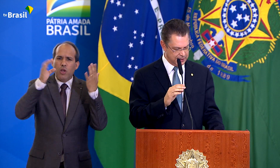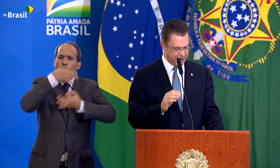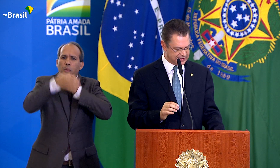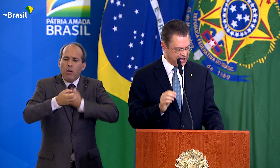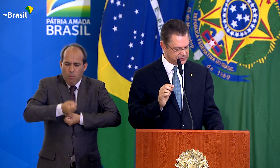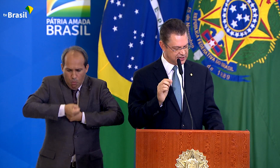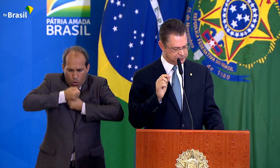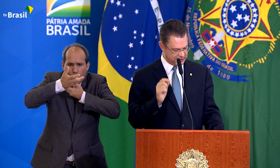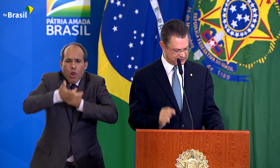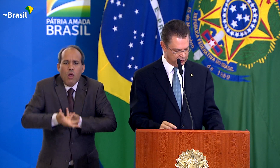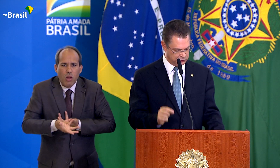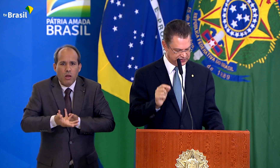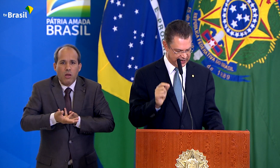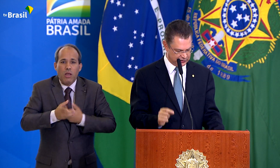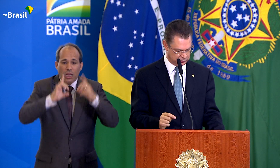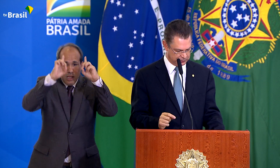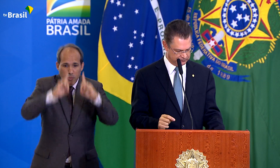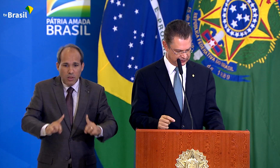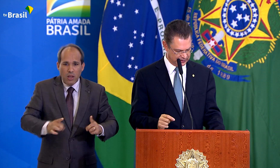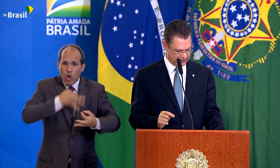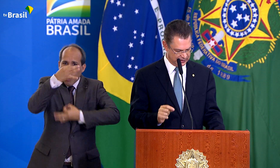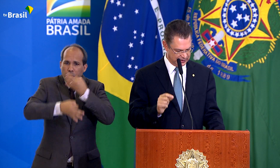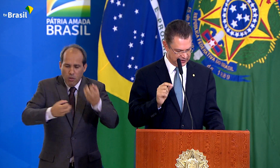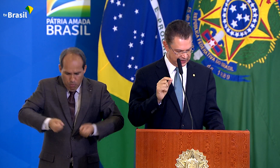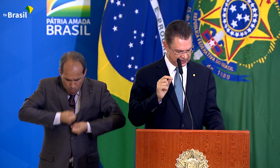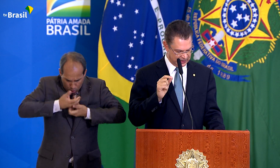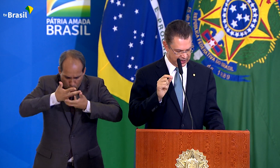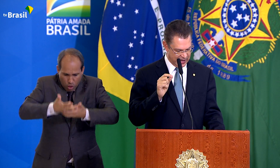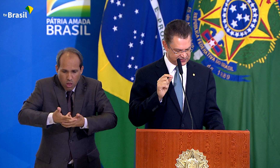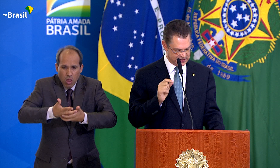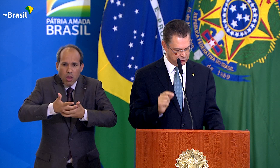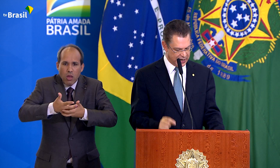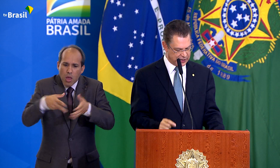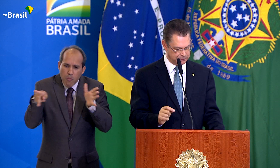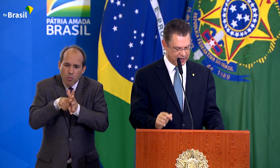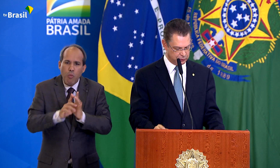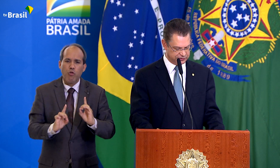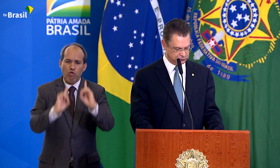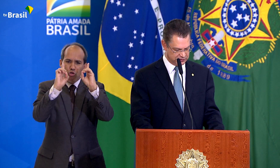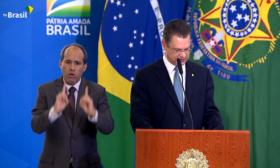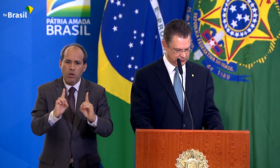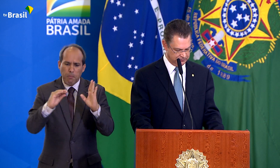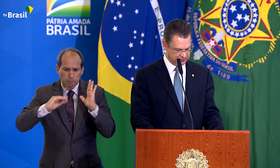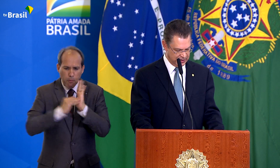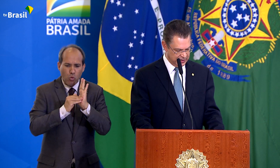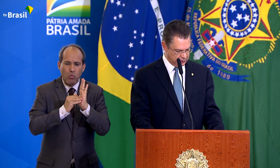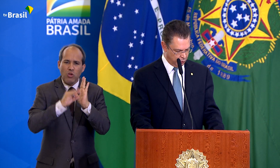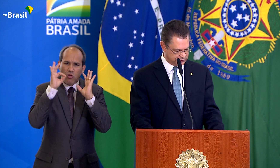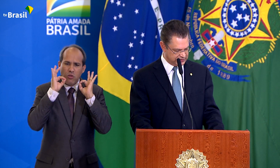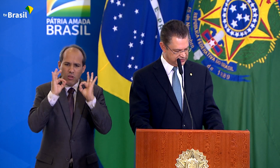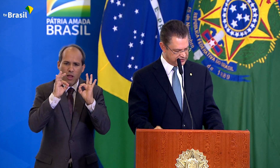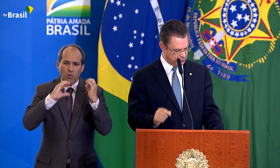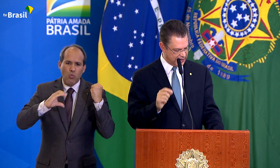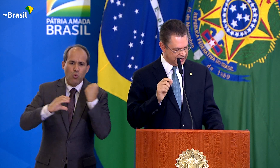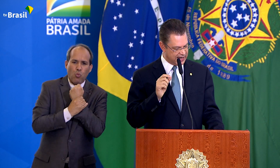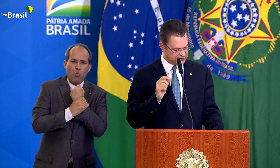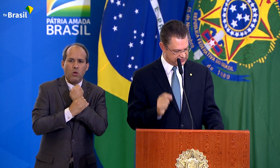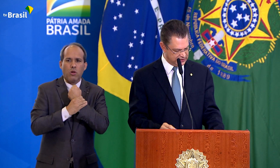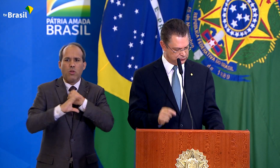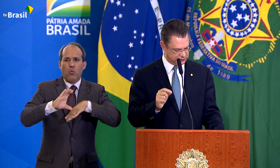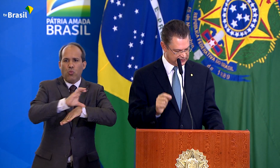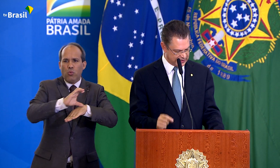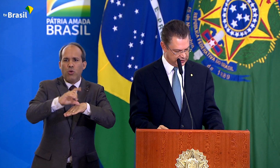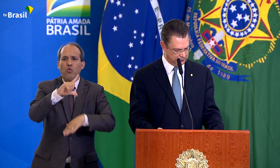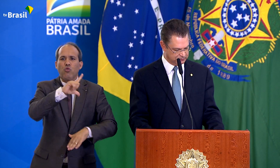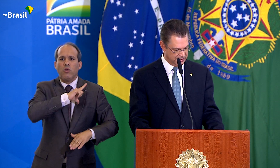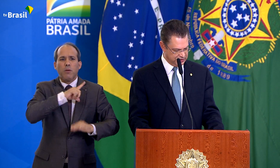a liberdade de expressão é um direito é assegurado pela constituição e consiste em uma